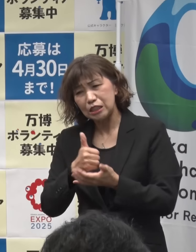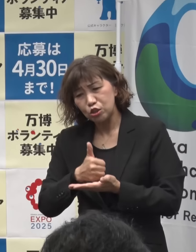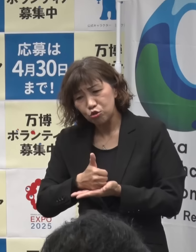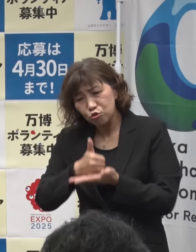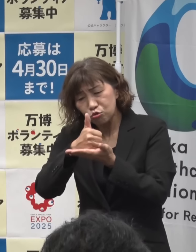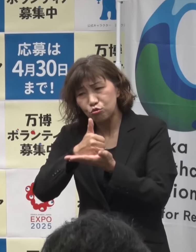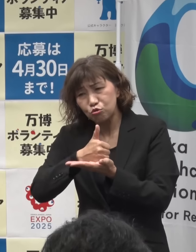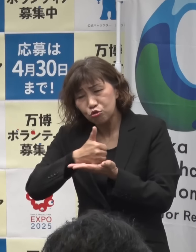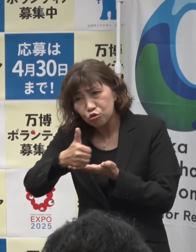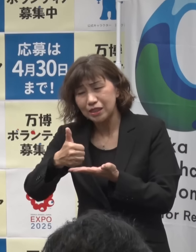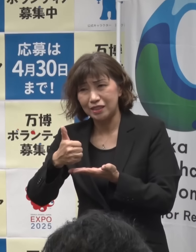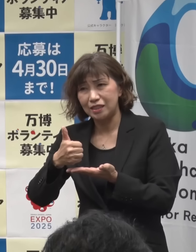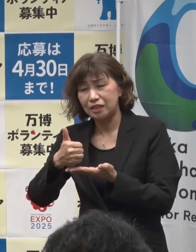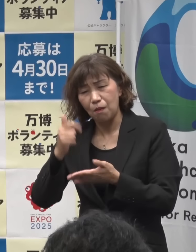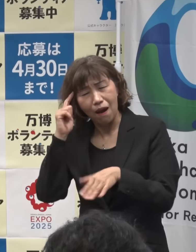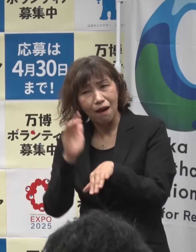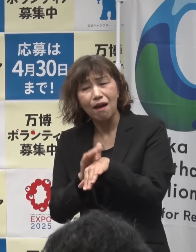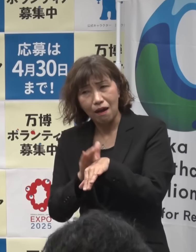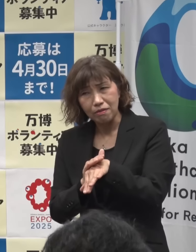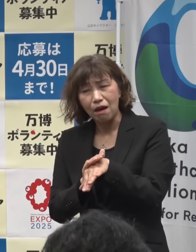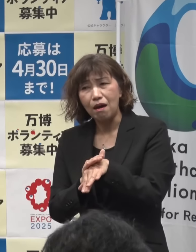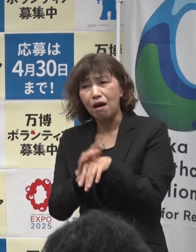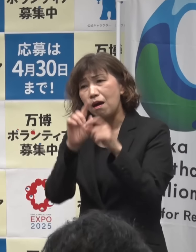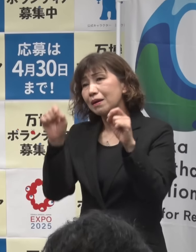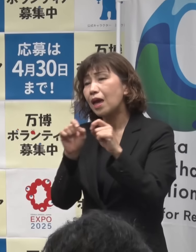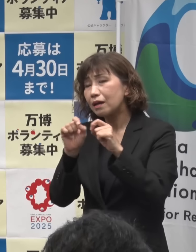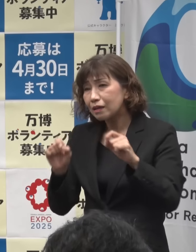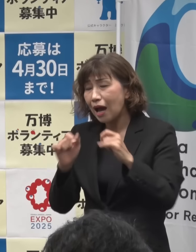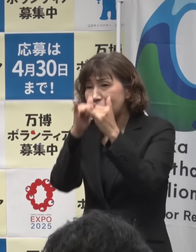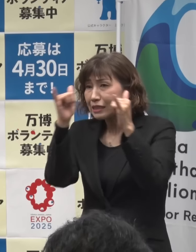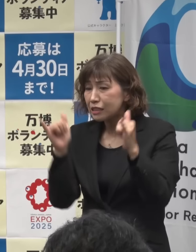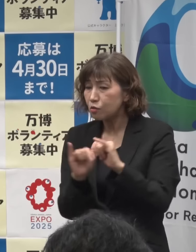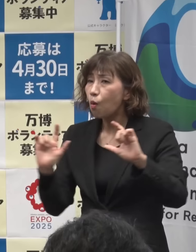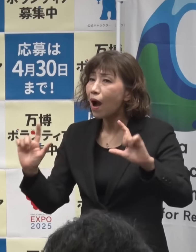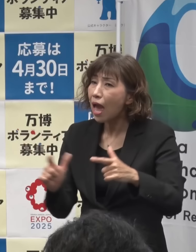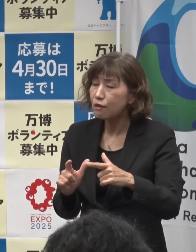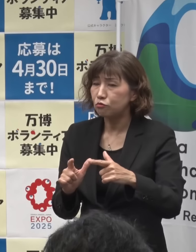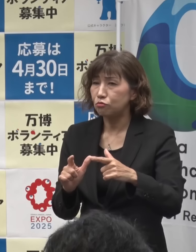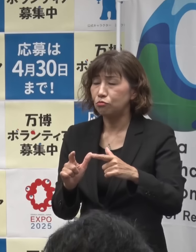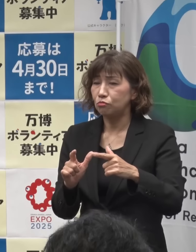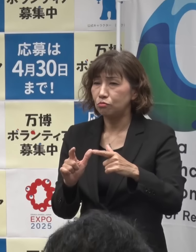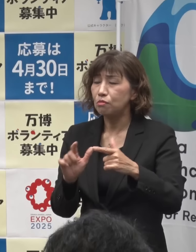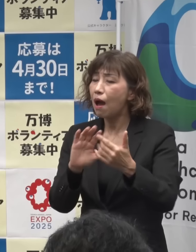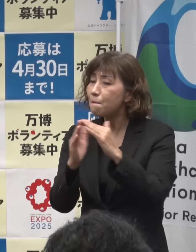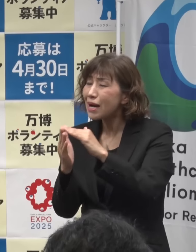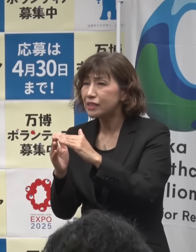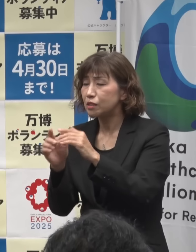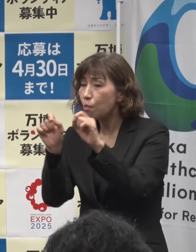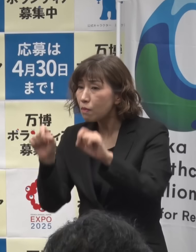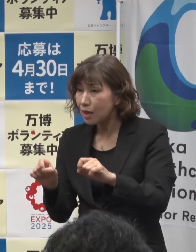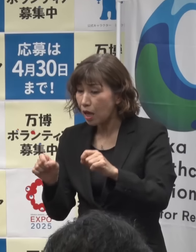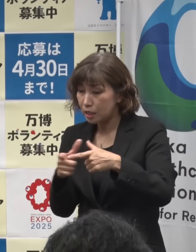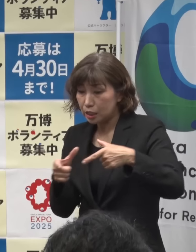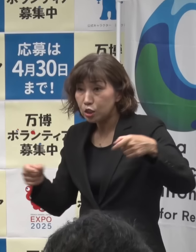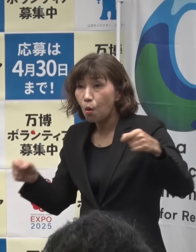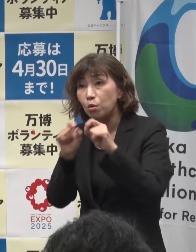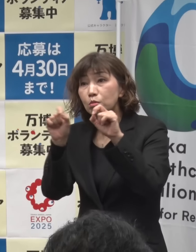先ほど申し上げた人口の減少であったり消滅都市っていうのはその都市の問題というよりも日本全体の問題と考えたときには、もっ